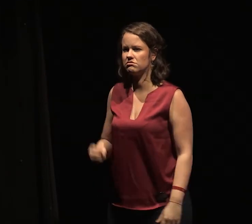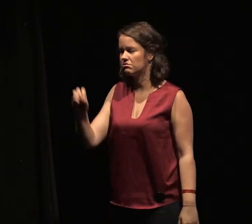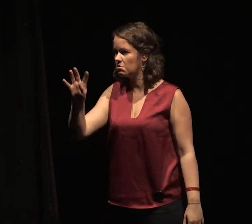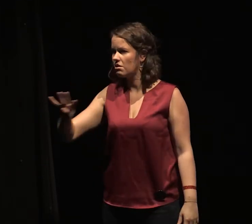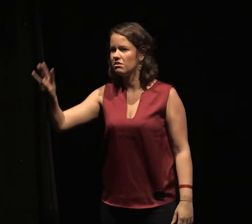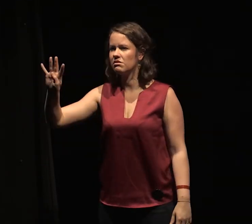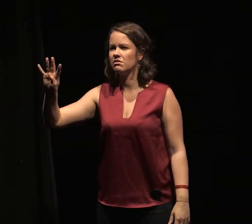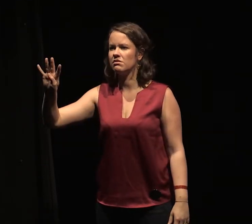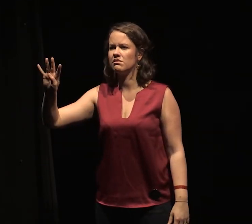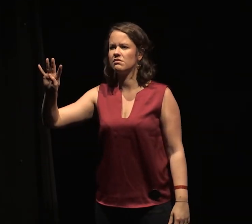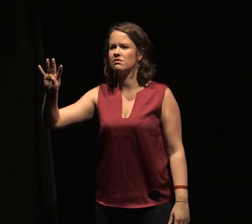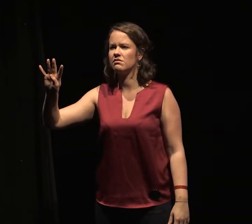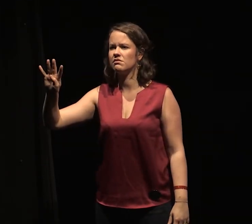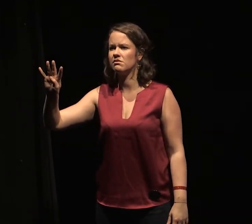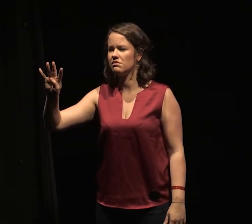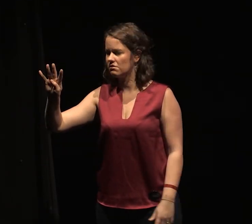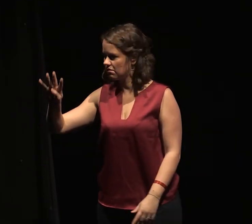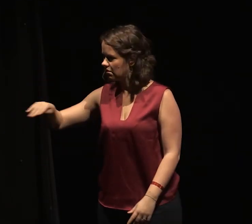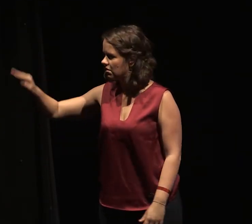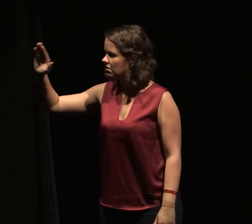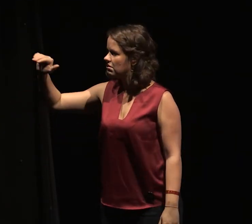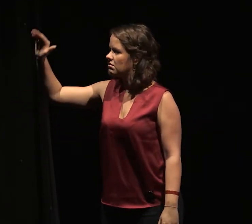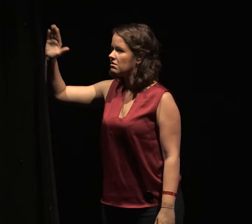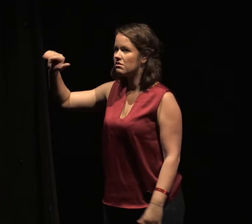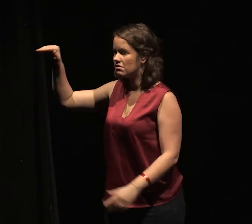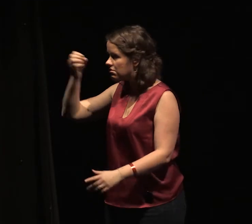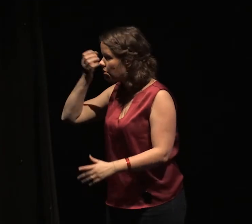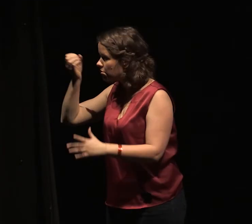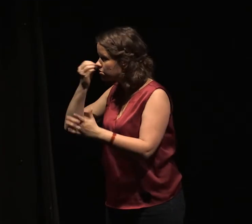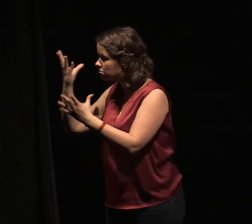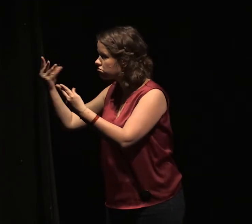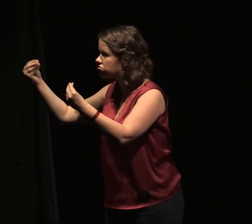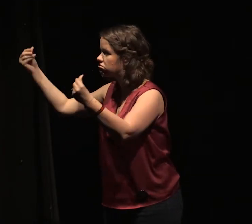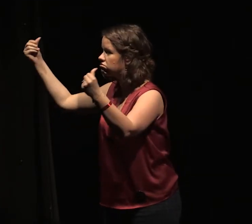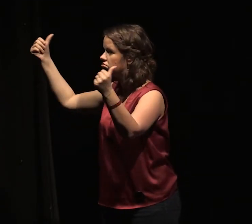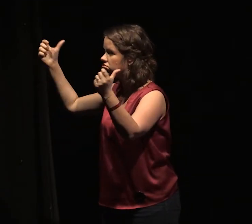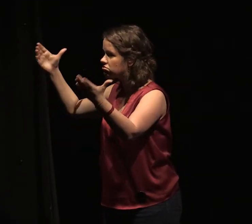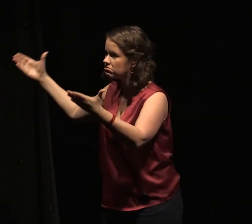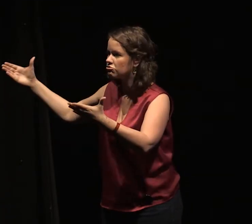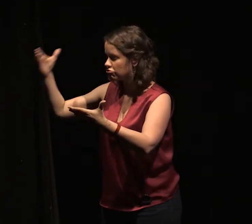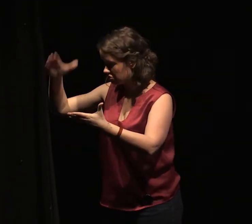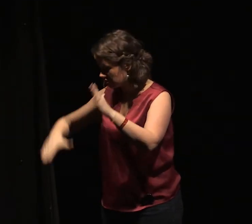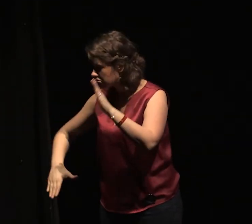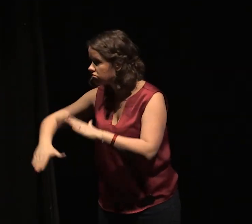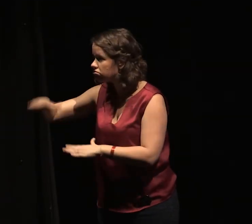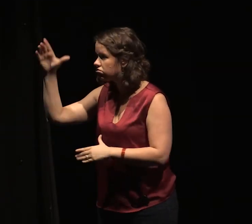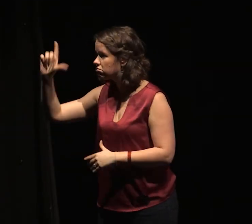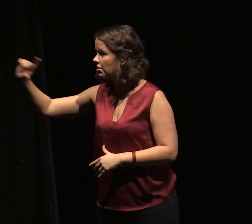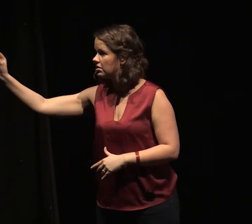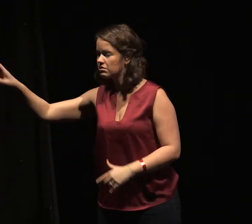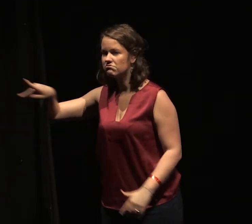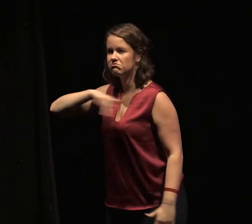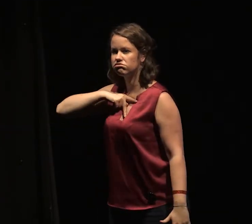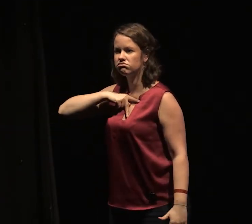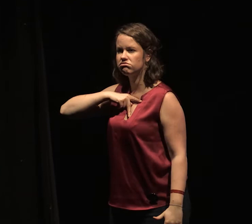waouh de l'adieu, de la rose médiane, de l'allégeance à la naissance ou qu'elle advienne, de